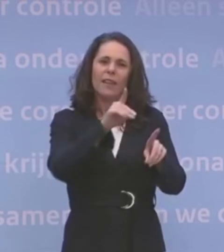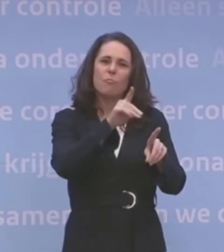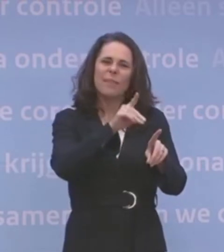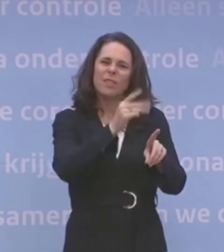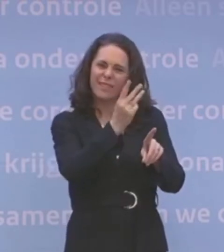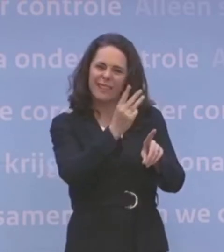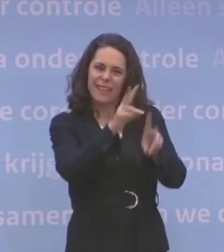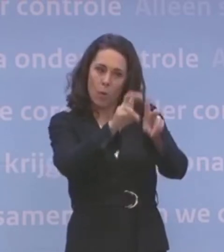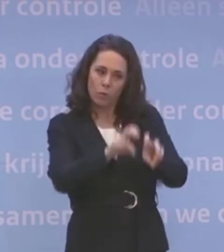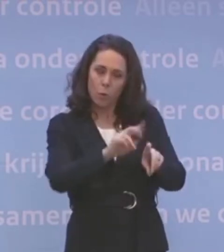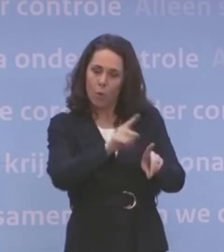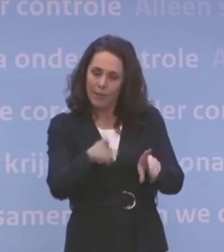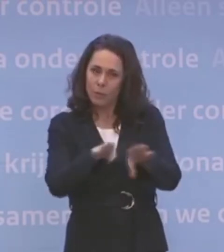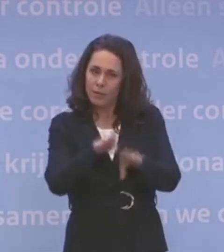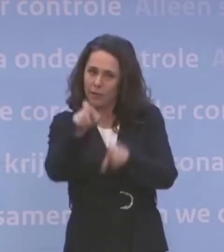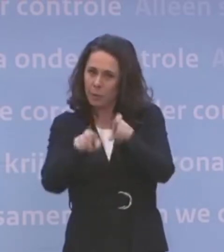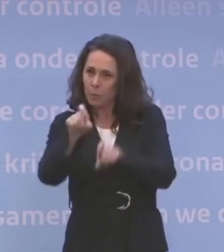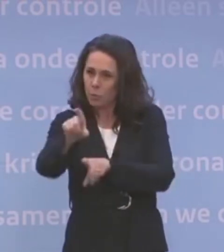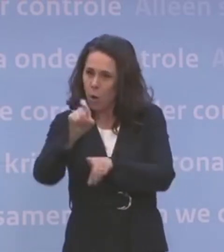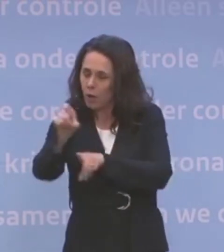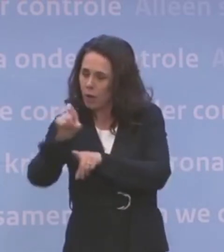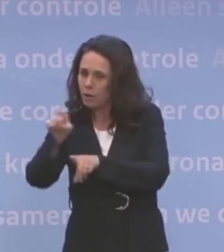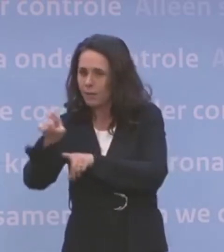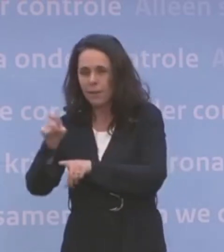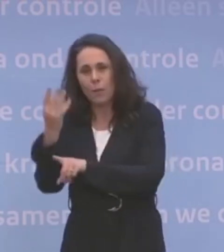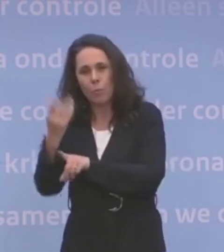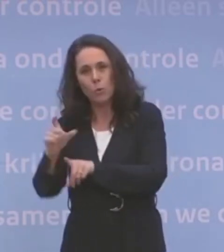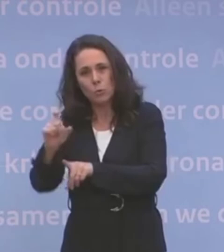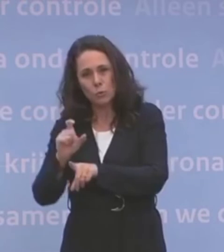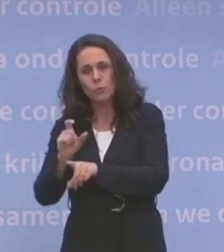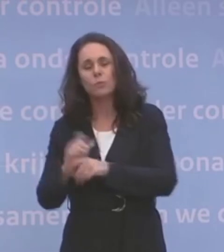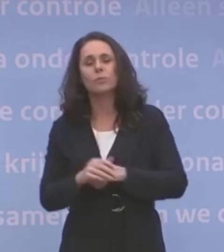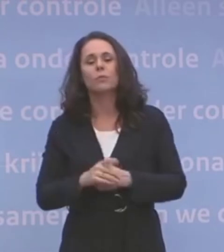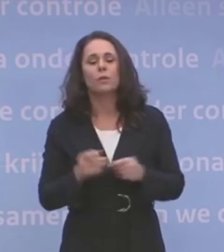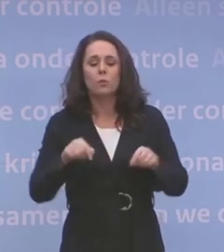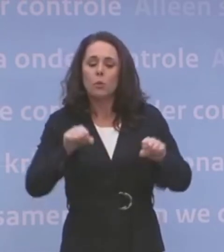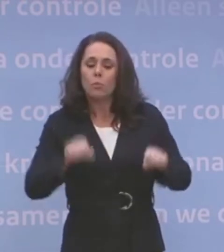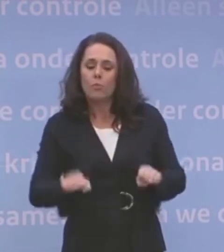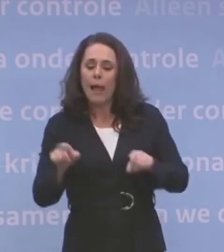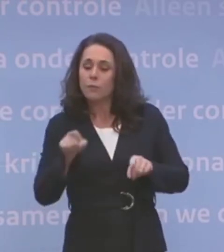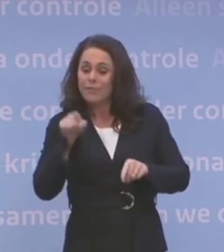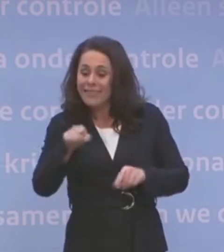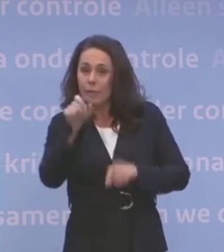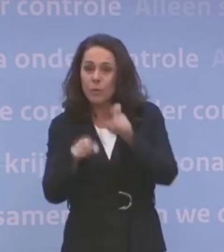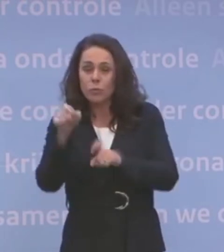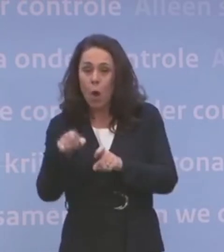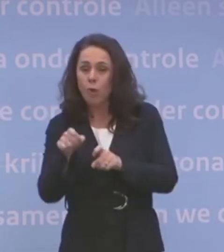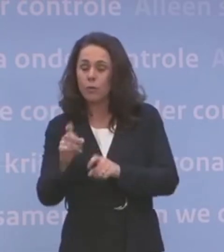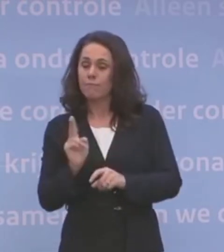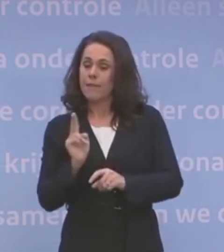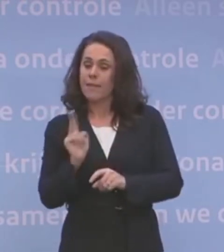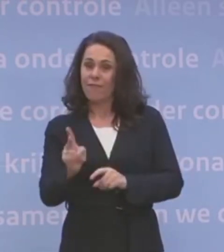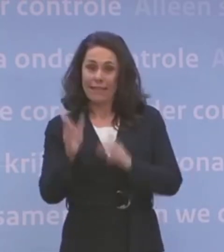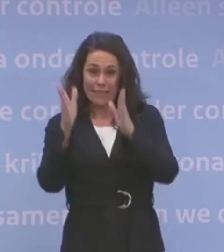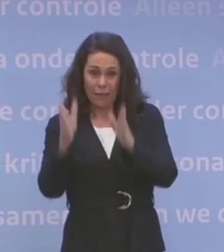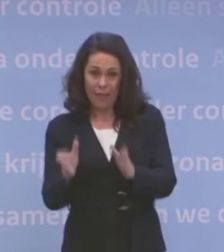onderzoek hebben kunnen afnemen bij dezelfde personen als die eerder bloed hebben gegeven, bepaald of die personen geïnfecteerd zijn geweest met